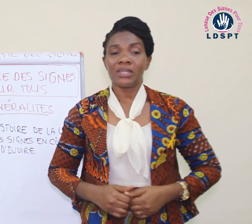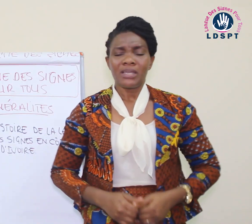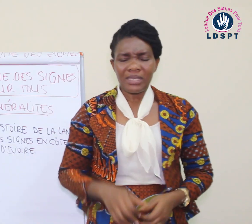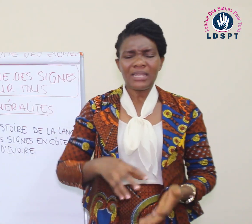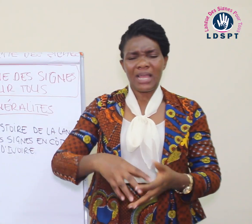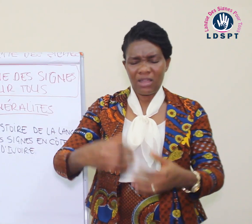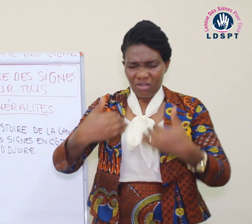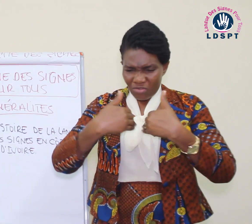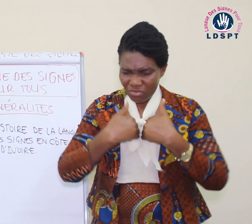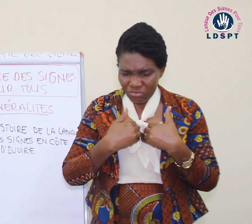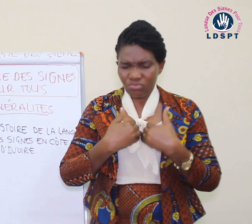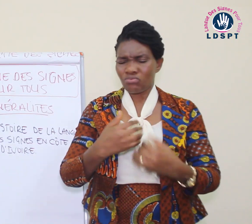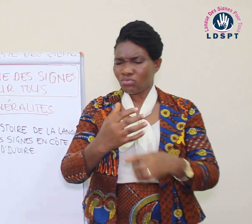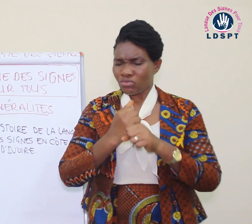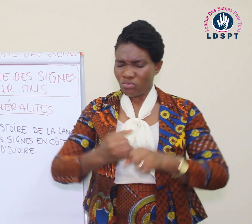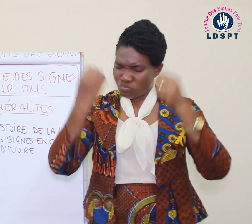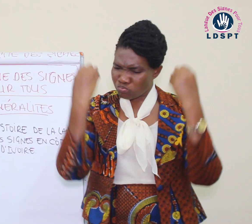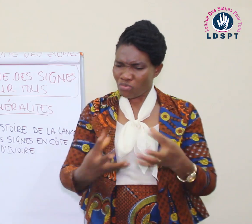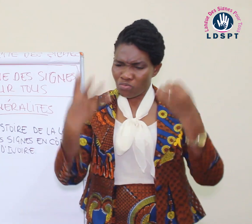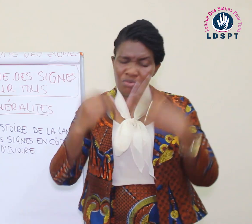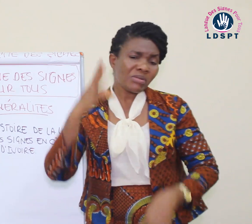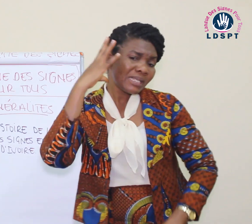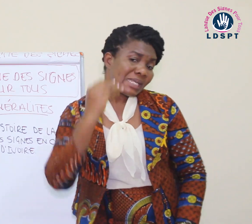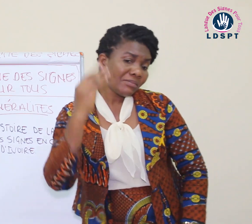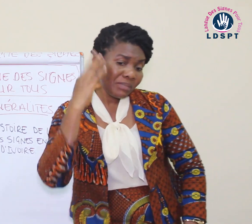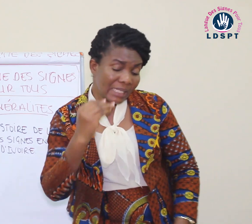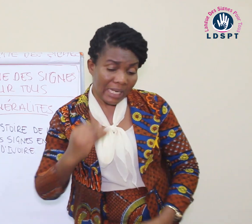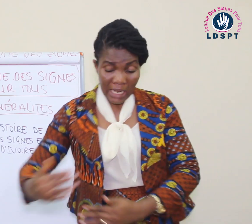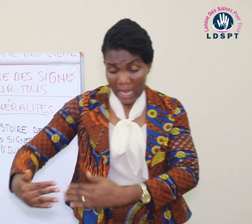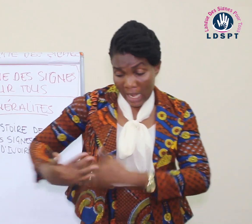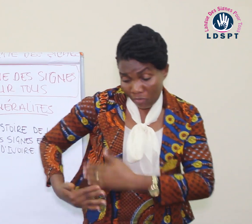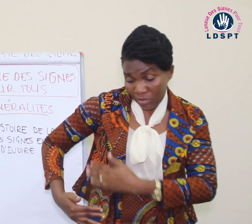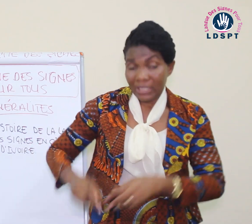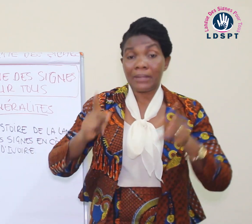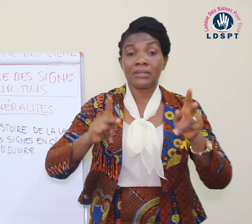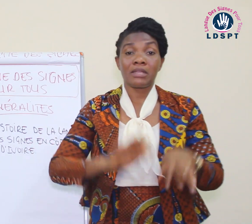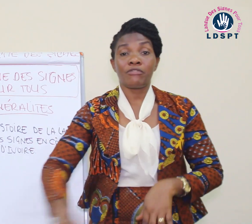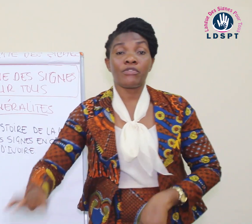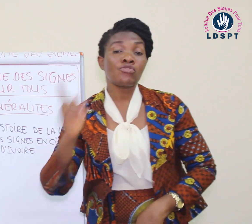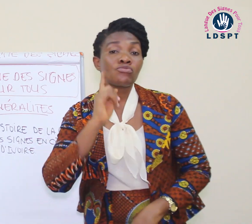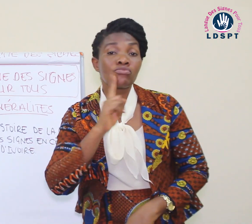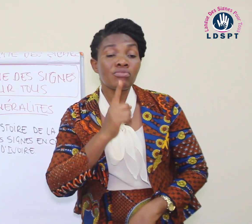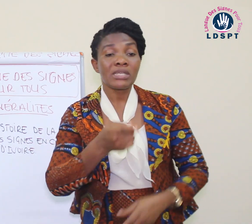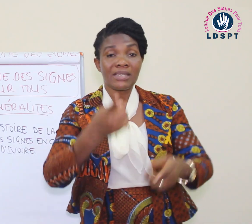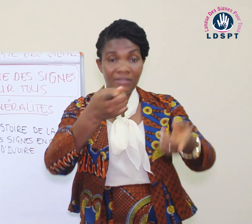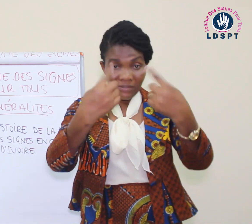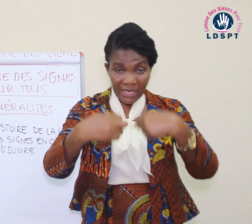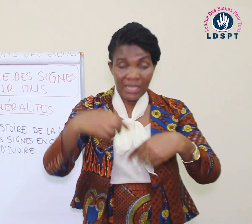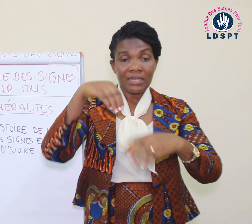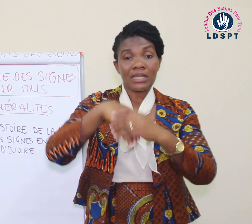beaucoup d'expérience au contact des enfants sourds inscrits dans son école. Il écrit